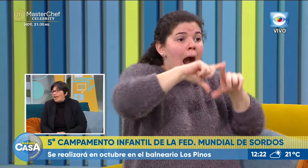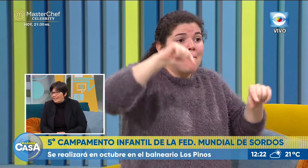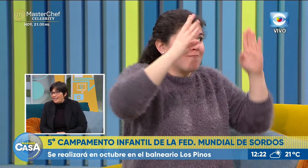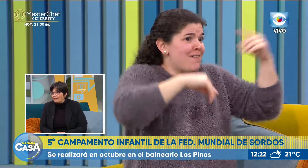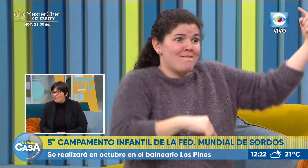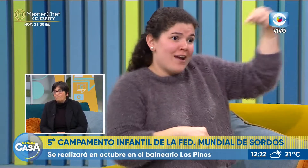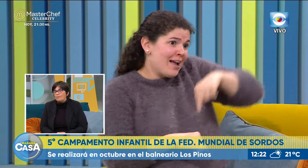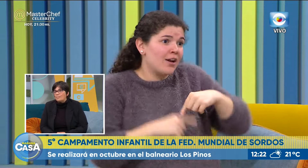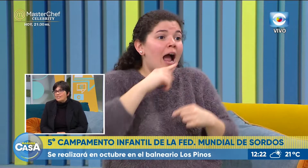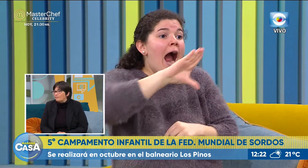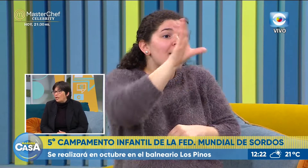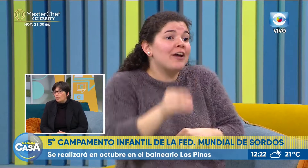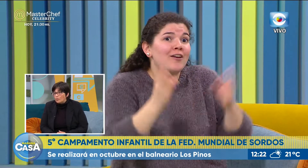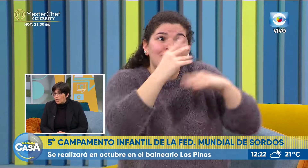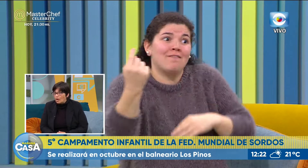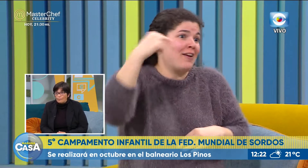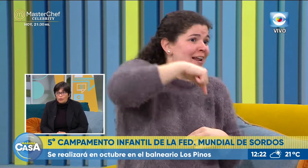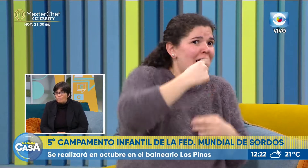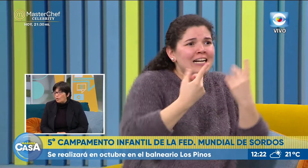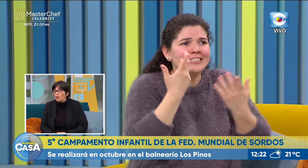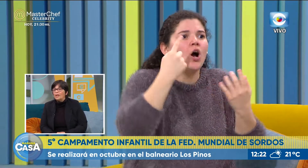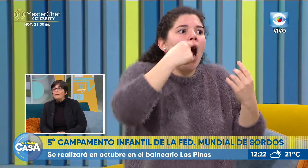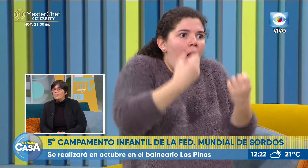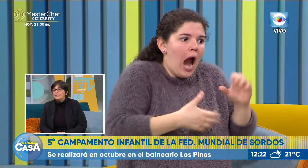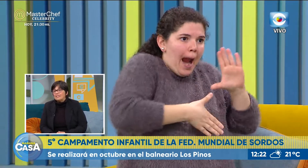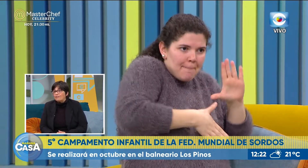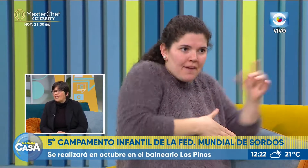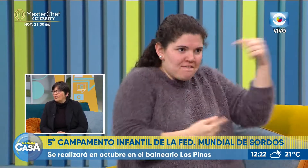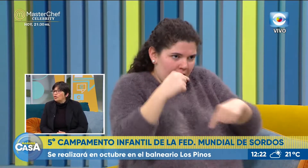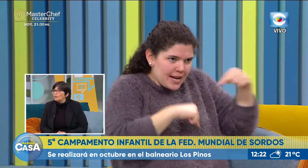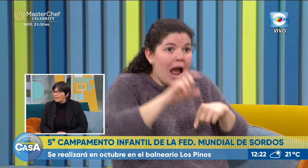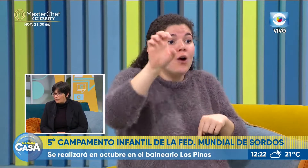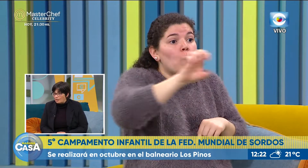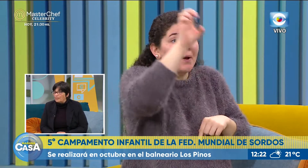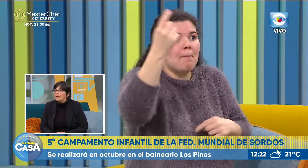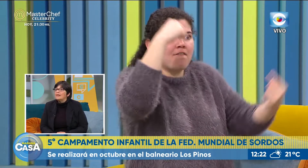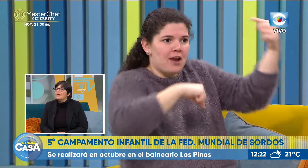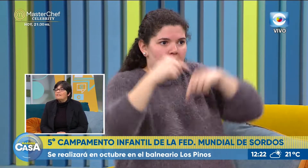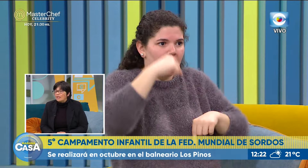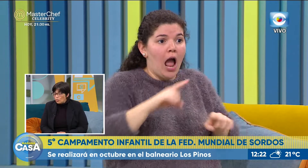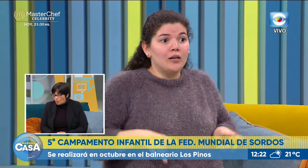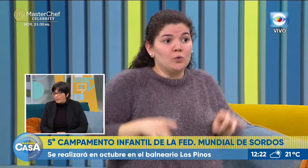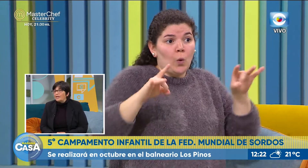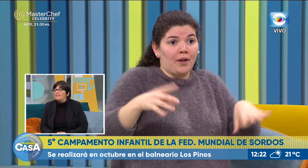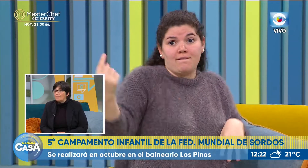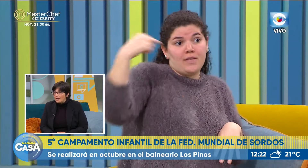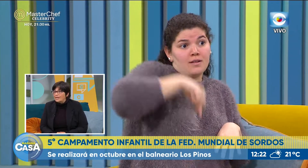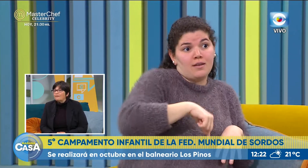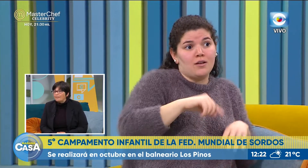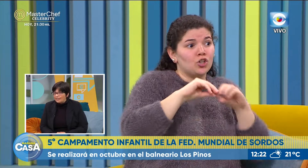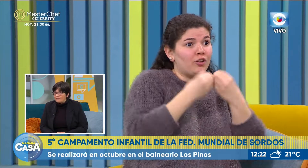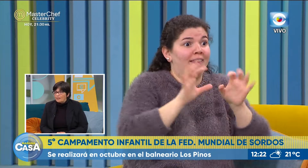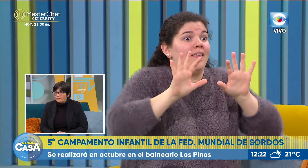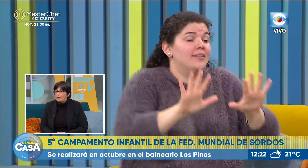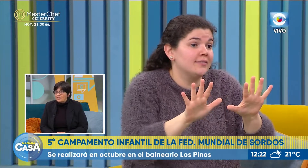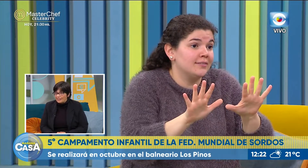Como, por ejemplo, la India, que pensaba venir, no pudieron. Japón tampoco. Países africanos no van a poder venir. De Europa y de América